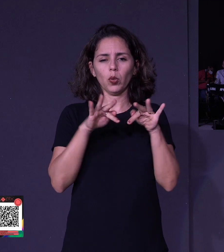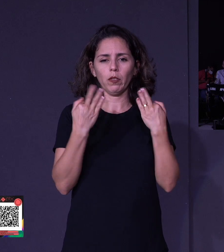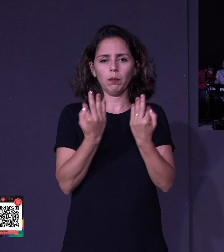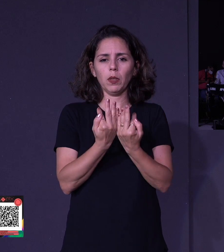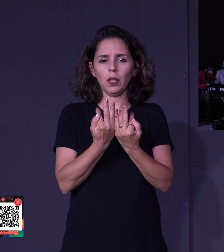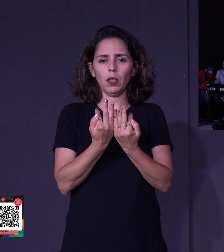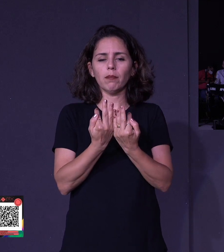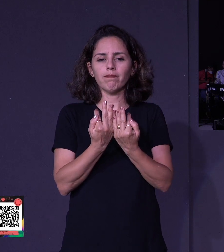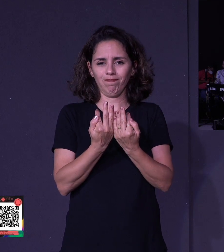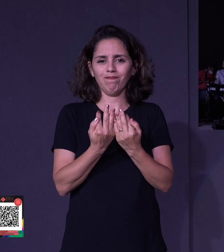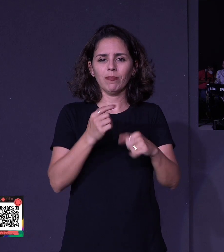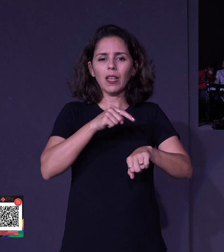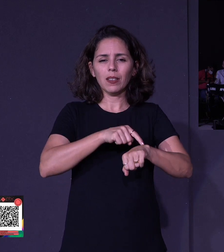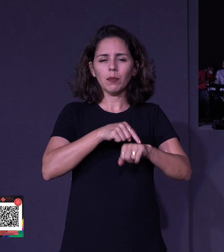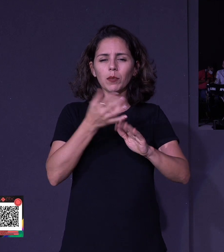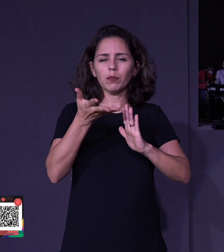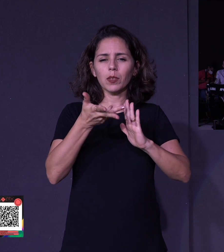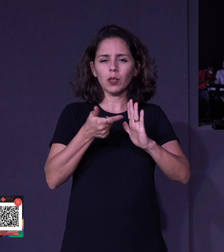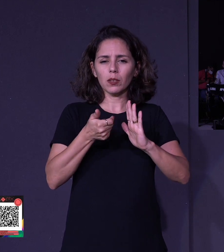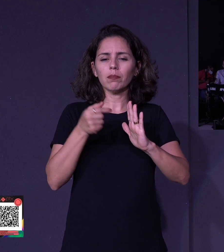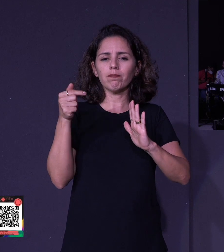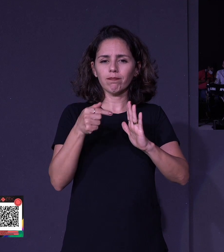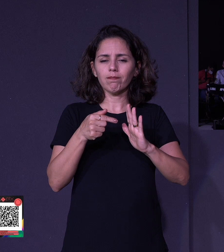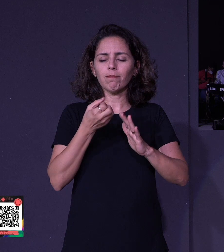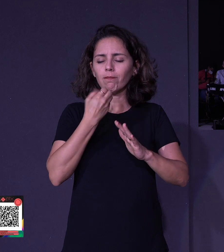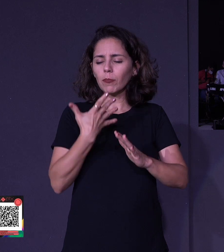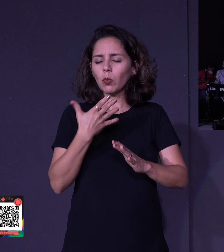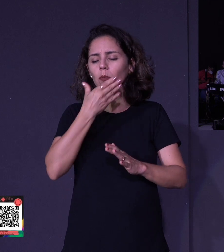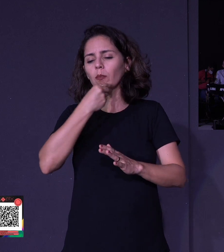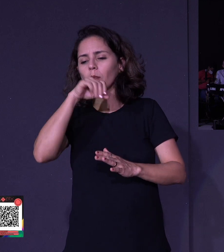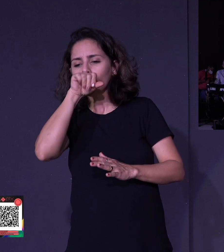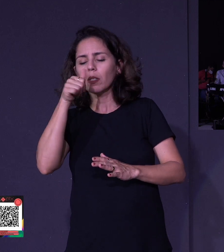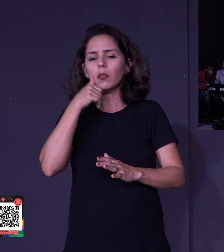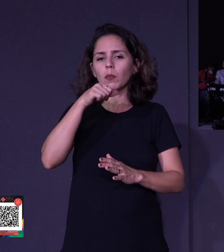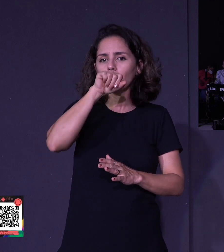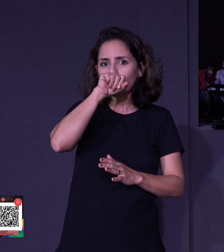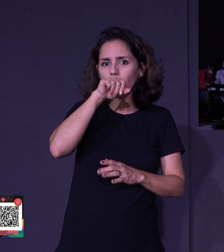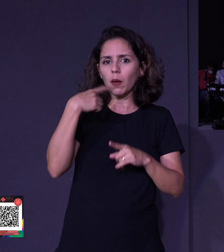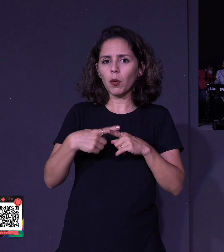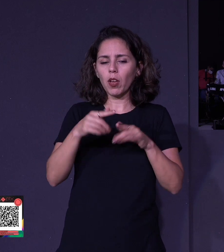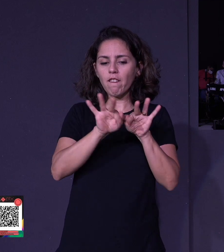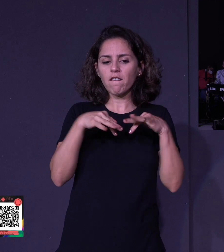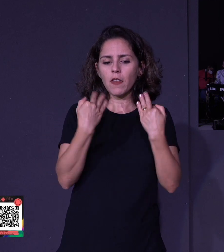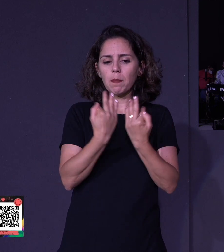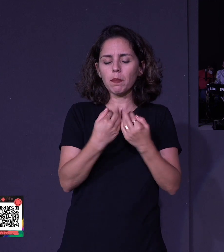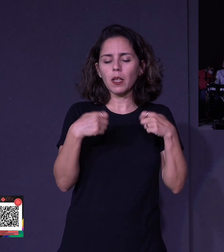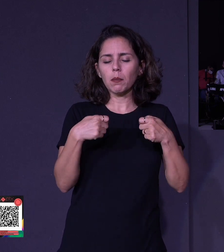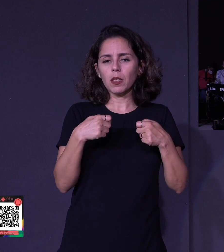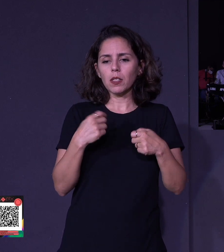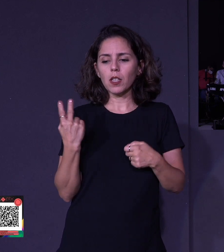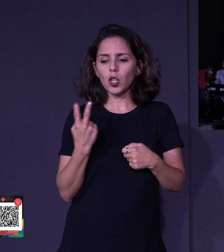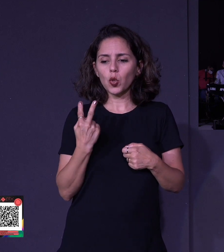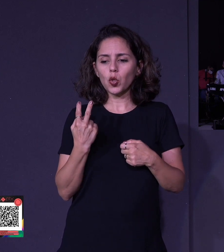para o cônjuge, os dois, marido e mulher. A estabilidade da sua família depende em muito da sua relação, meu irmão, com